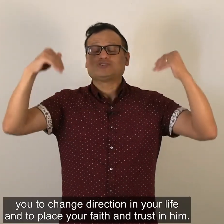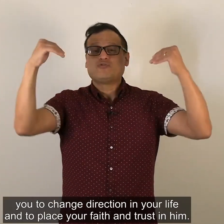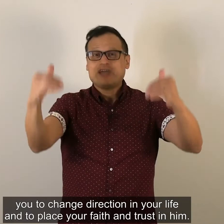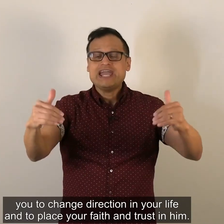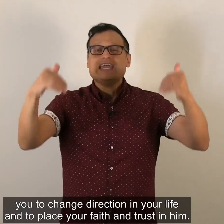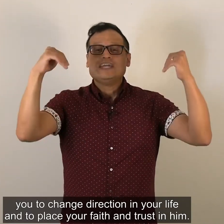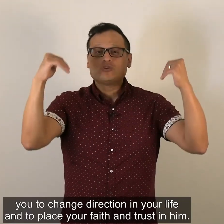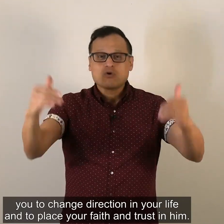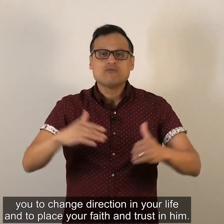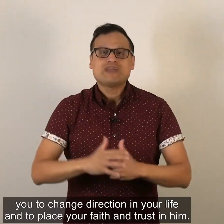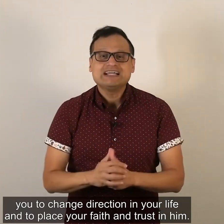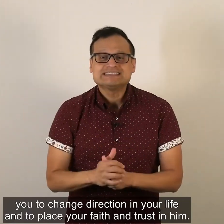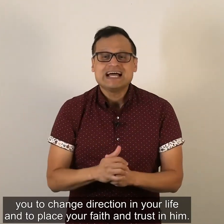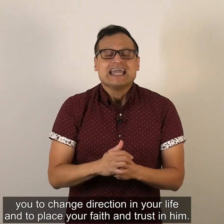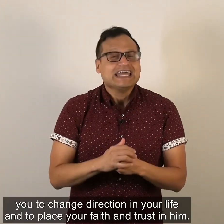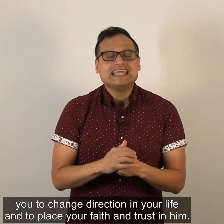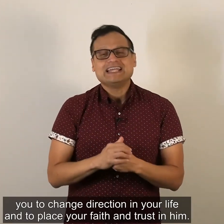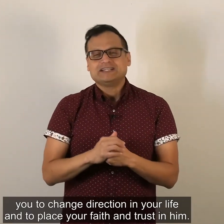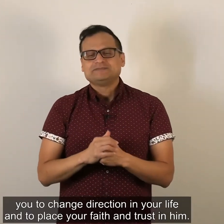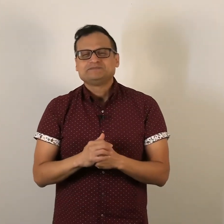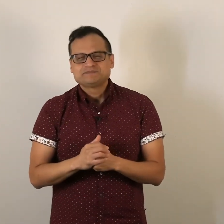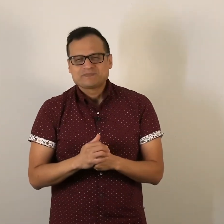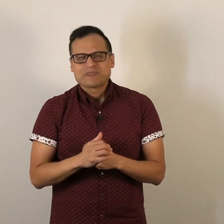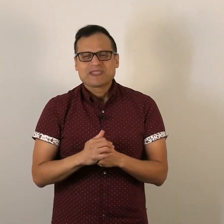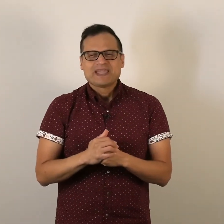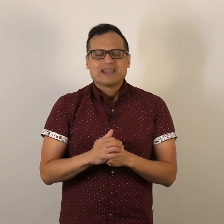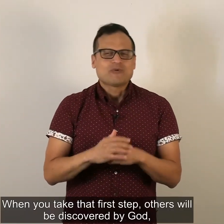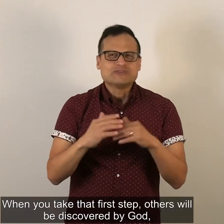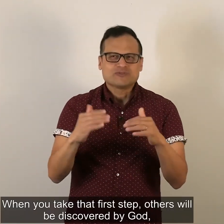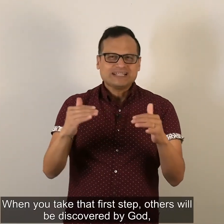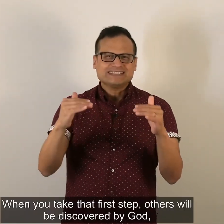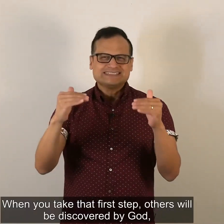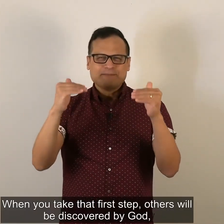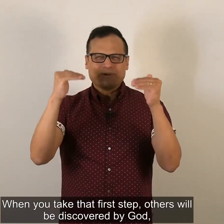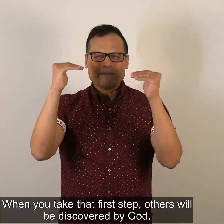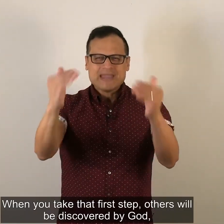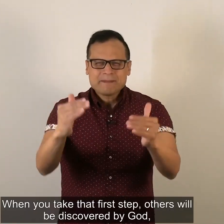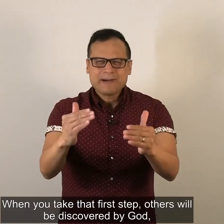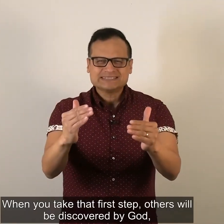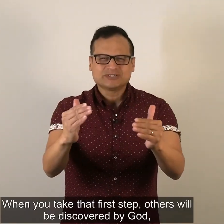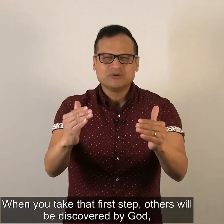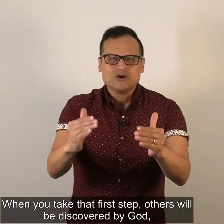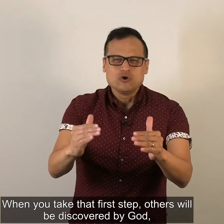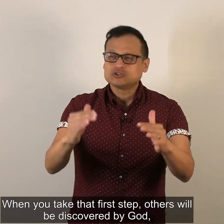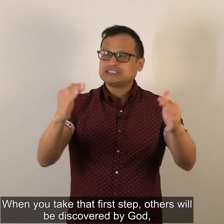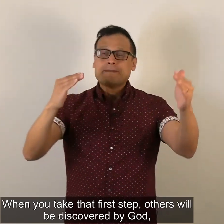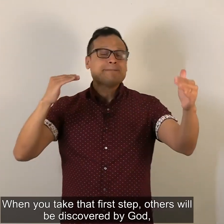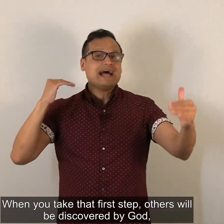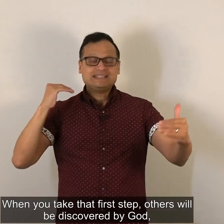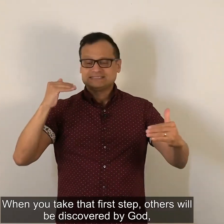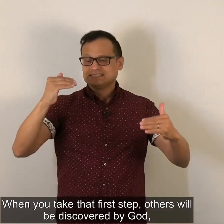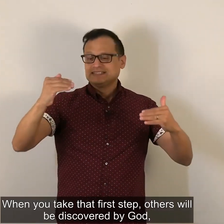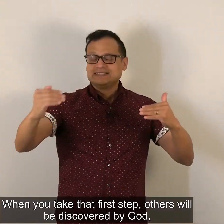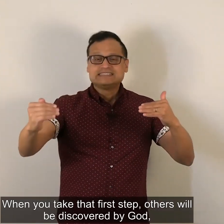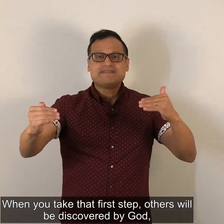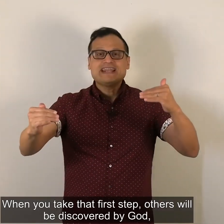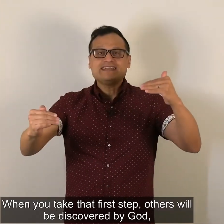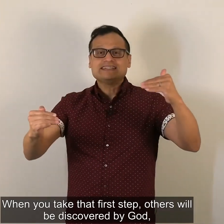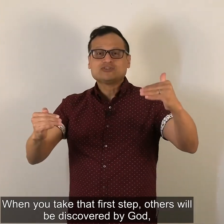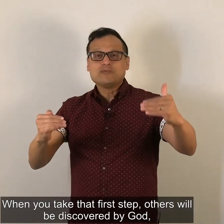fe y tu confianza en Él. Cuando das ese primer paso, los demás se van a ir